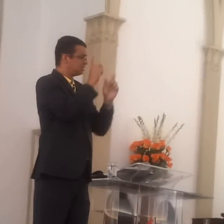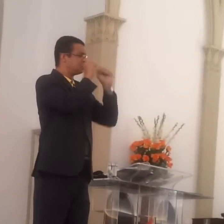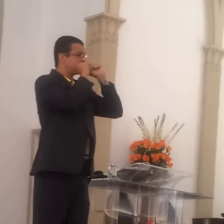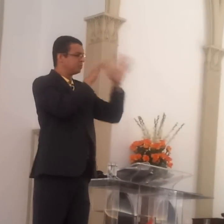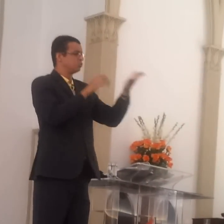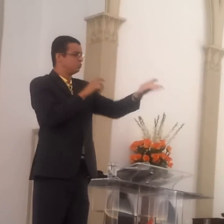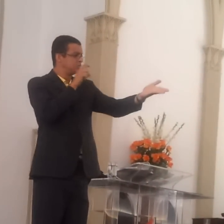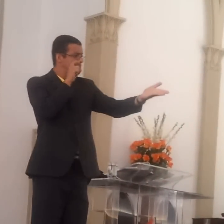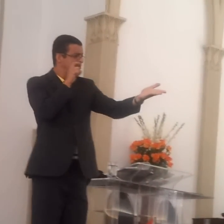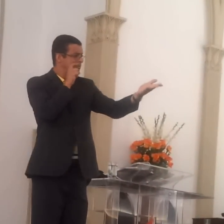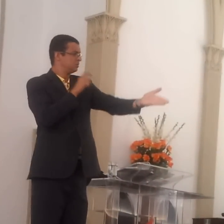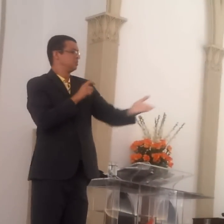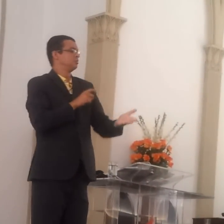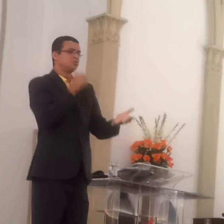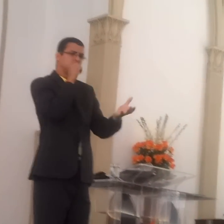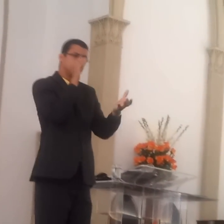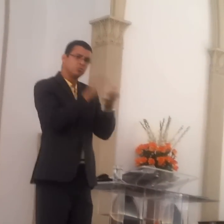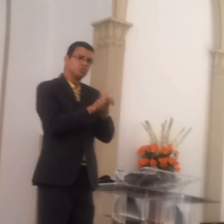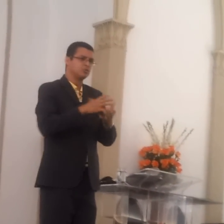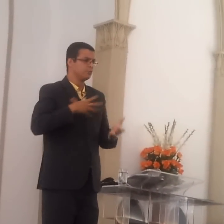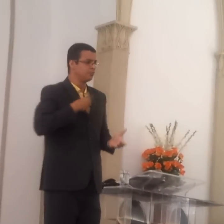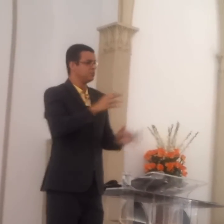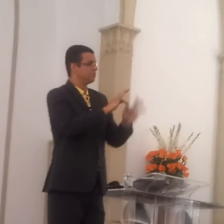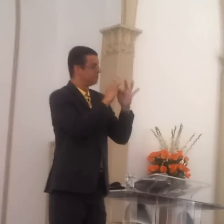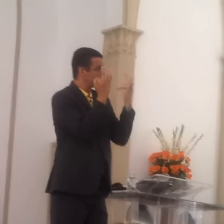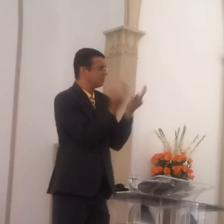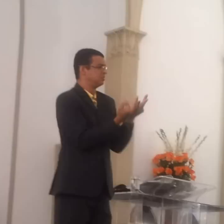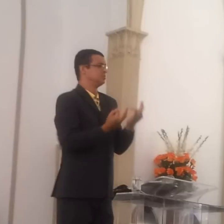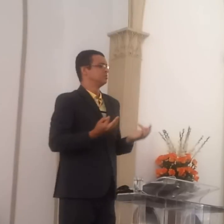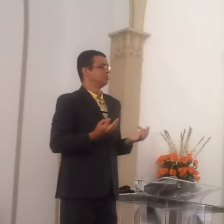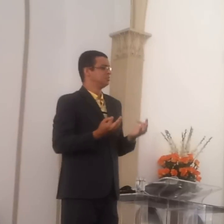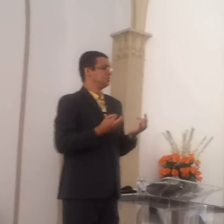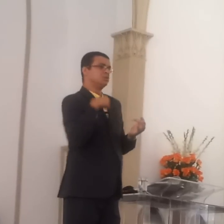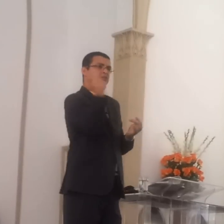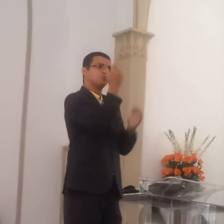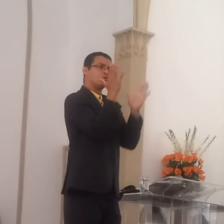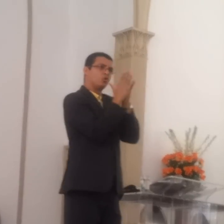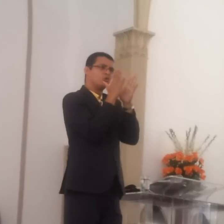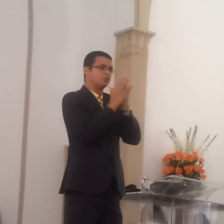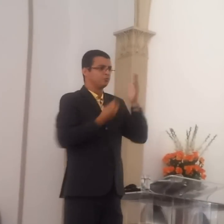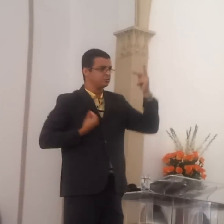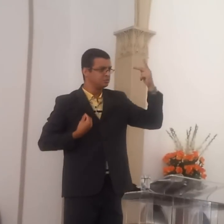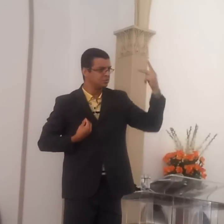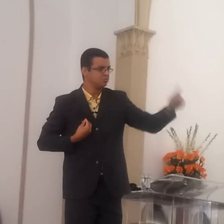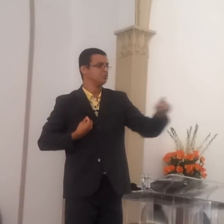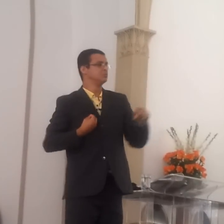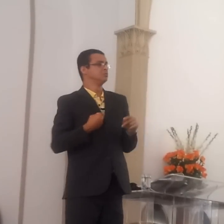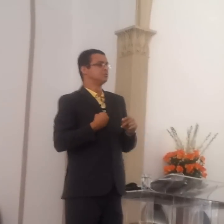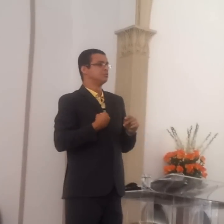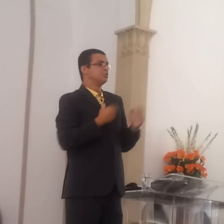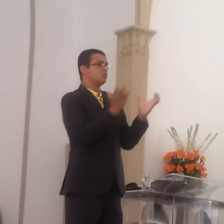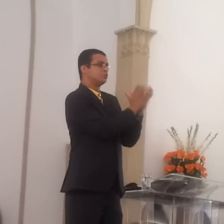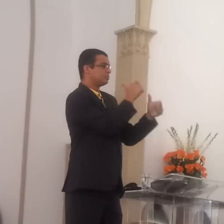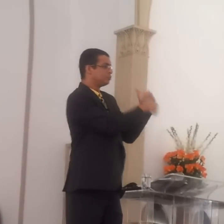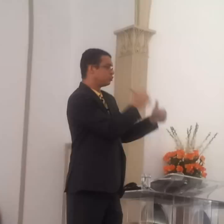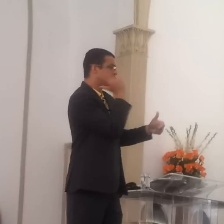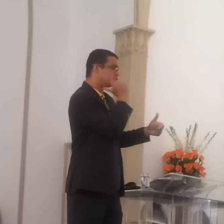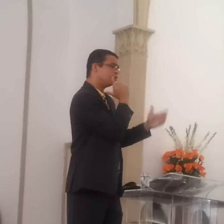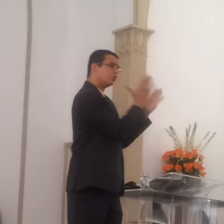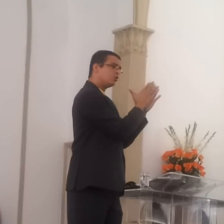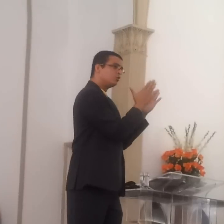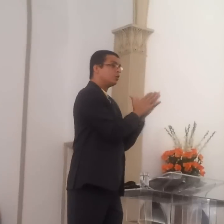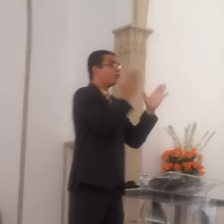Deus abençoar a sua vida abençoar o pastor Donilson abençoar a sua família abençoar a nossa vida e louvar a Deus para